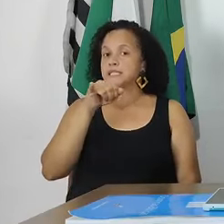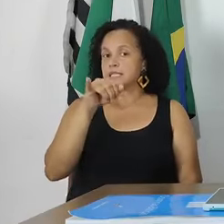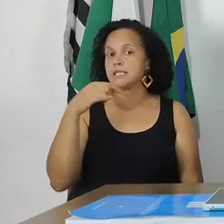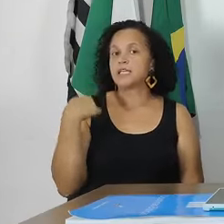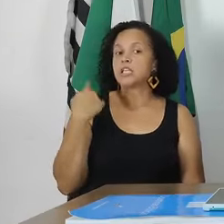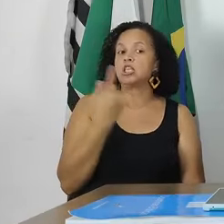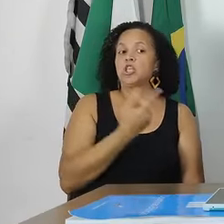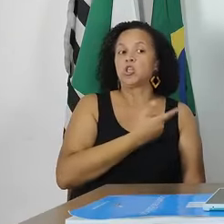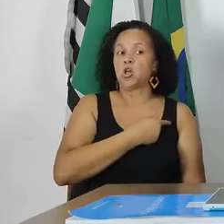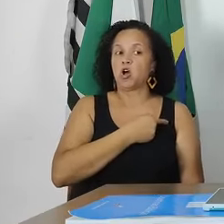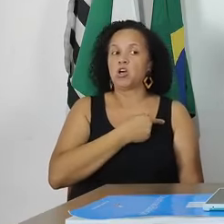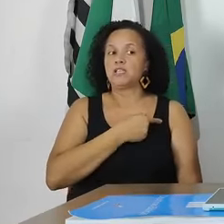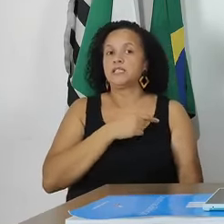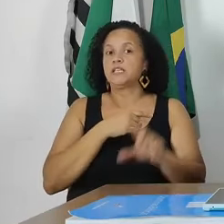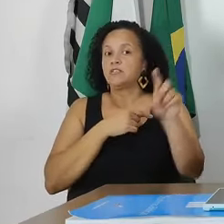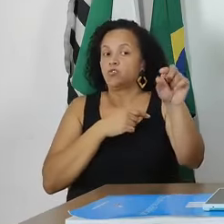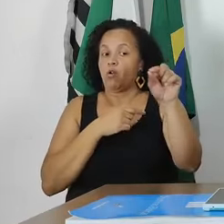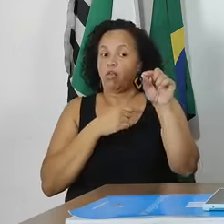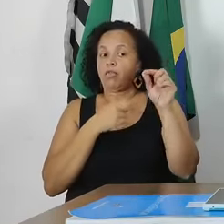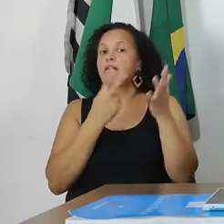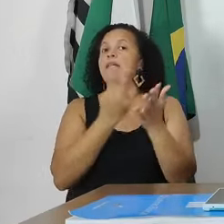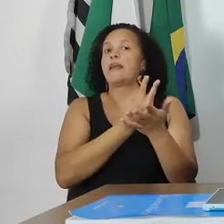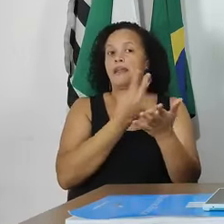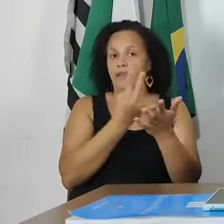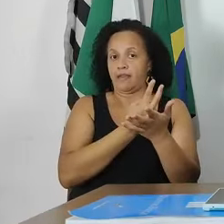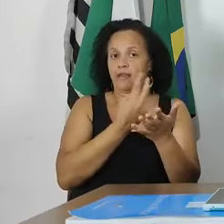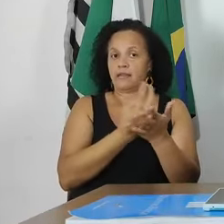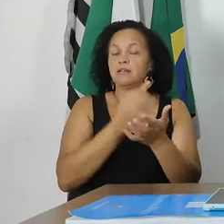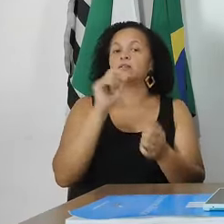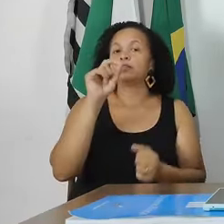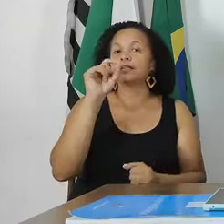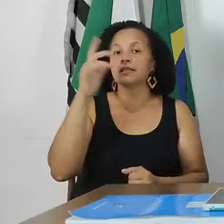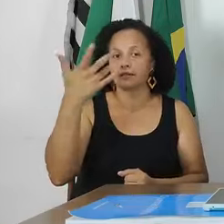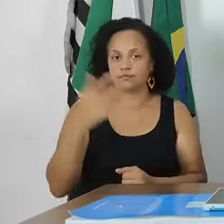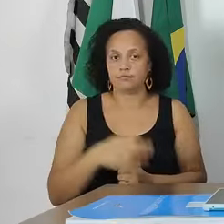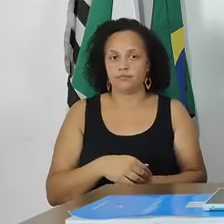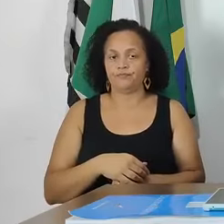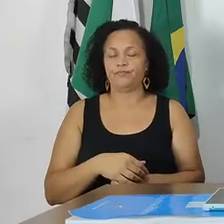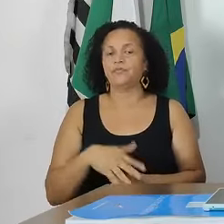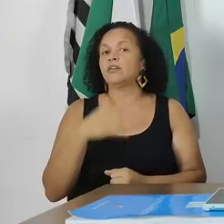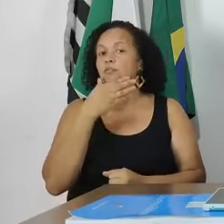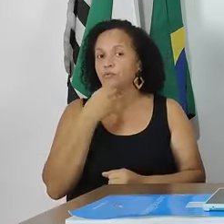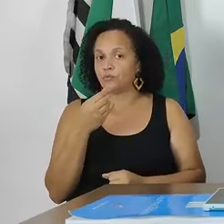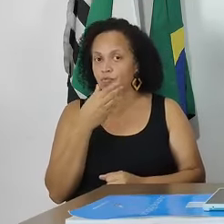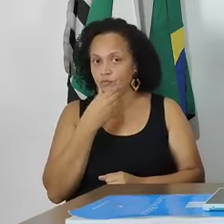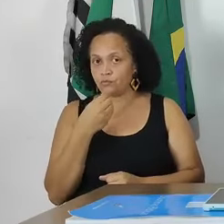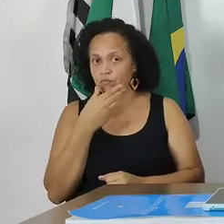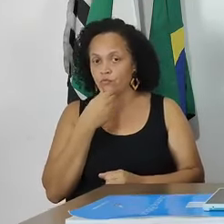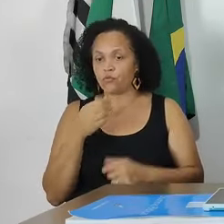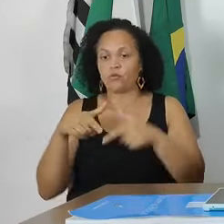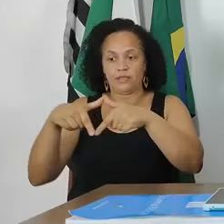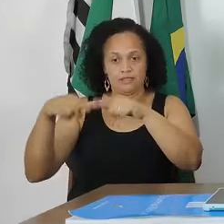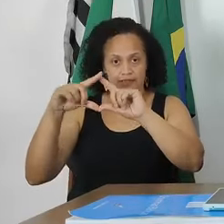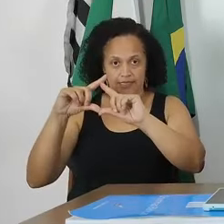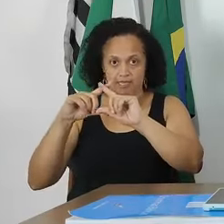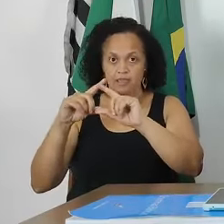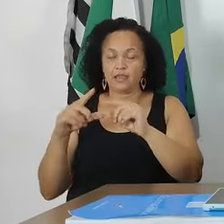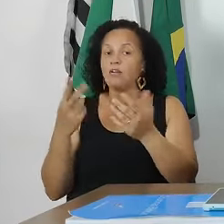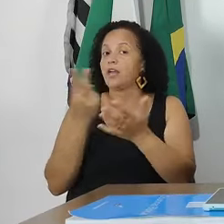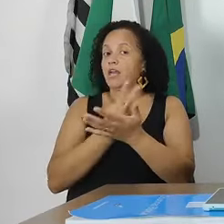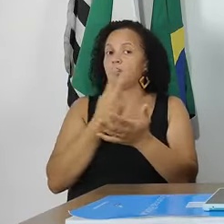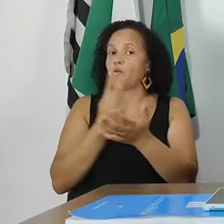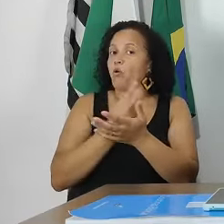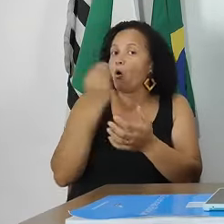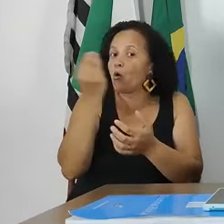Elimelec fez? Ele tomou a direção de sair da onde ele estava para ir para outro lugar. Olha o que aconteceu com ele,